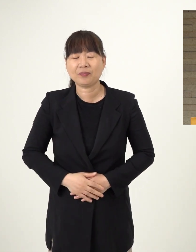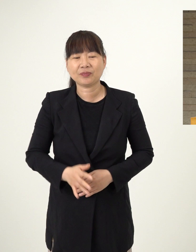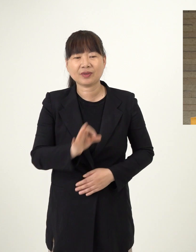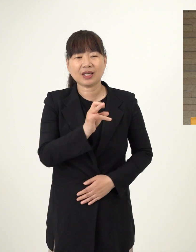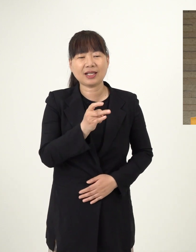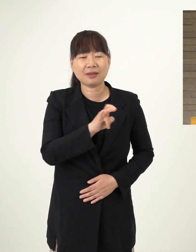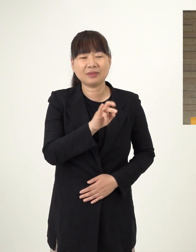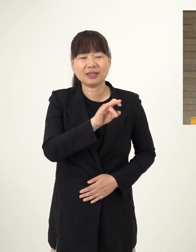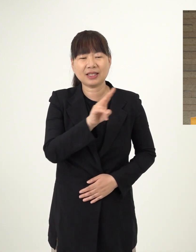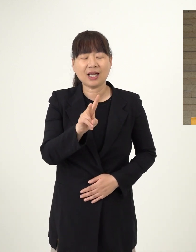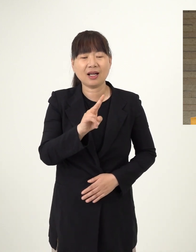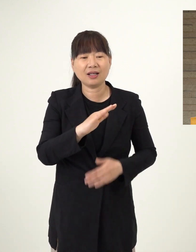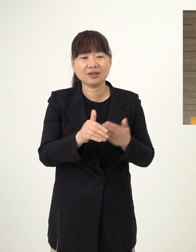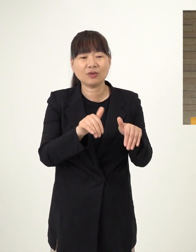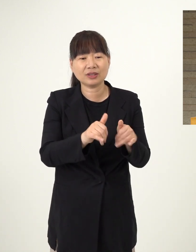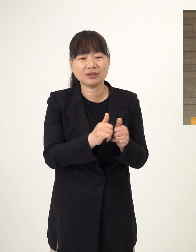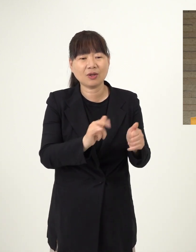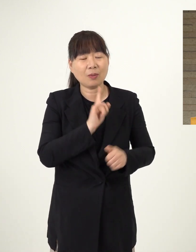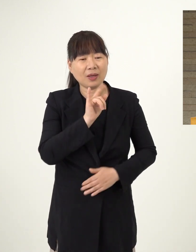글에 그런 얘기를 했죠.